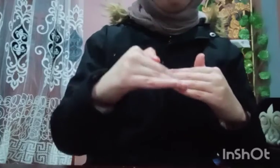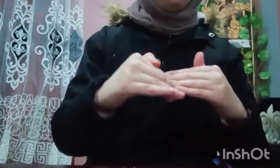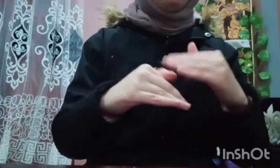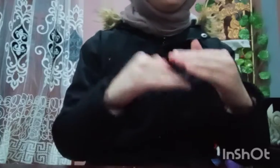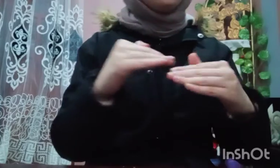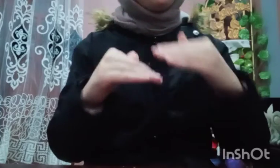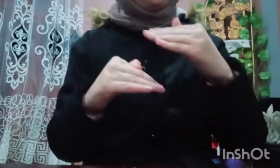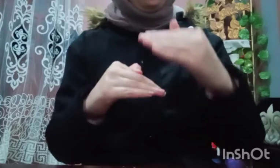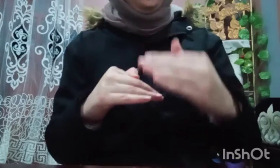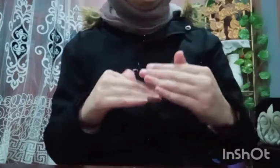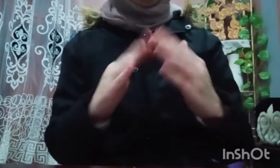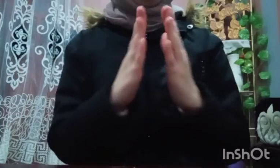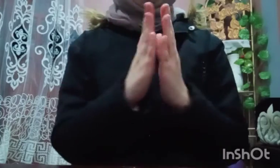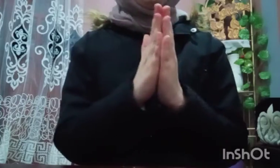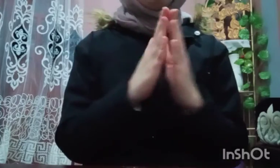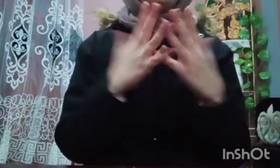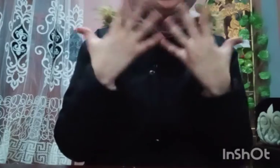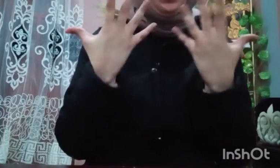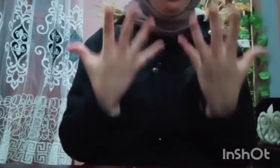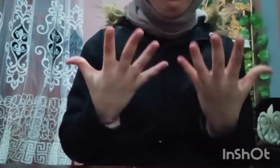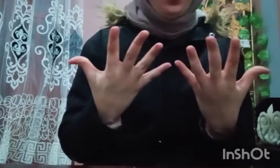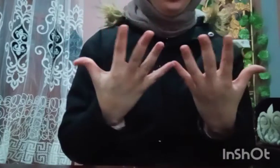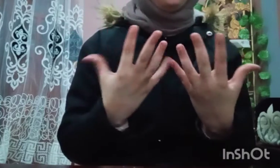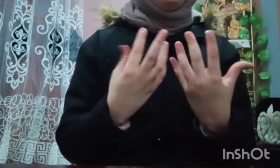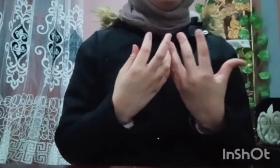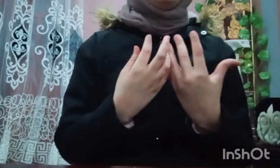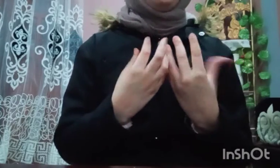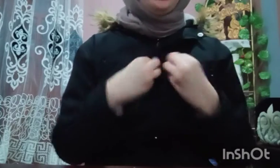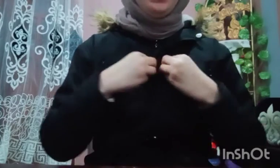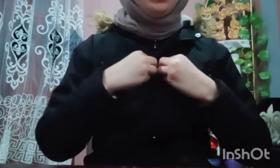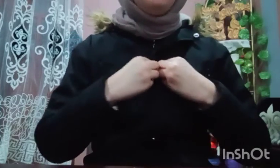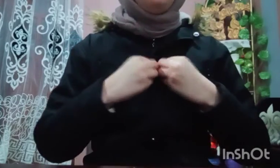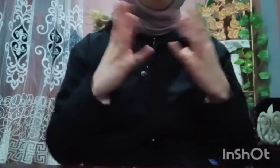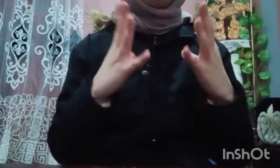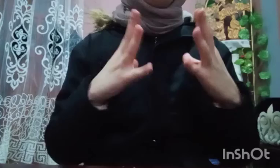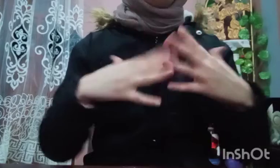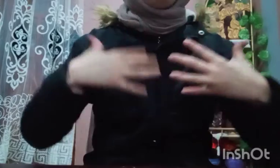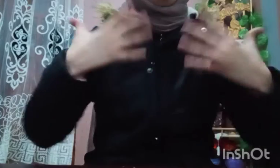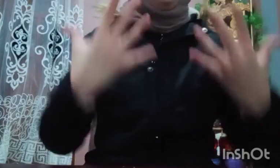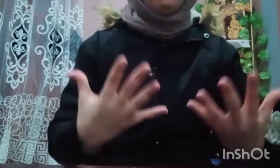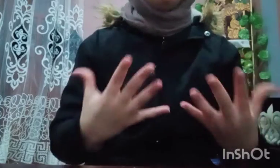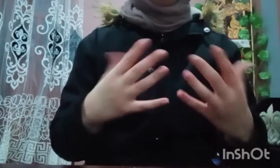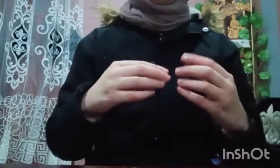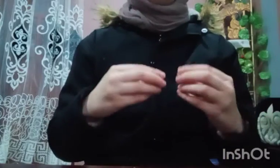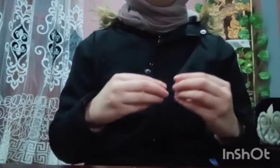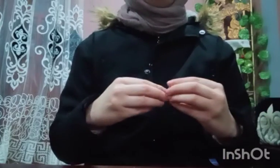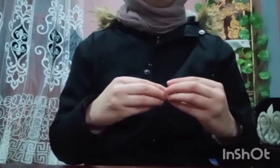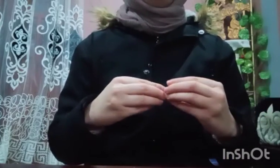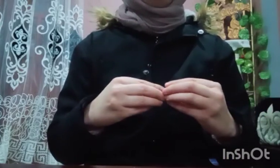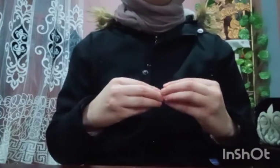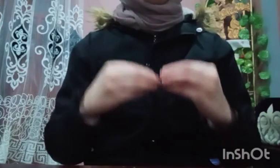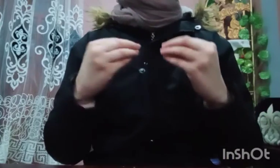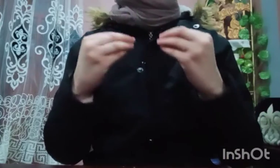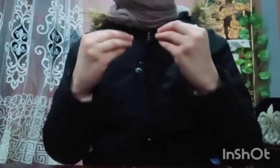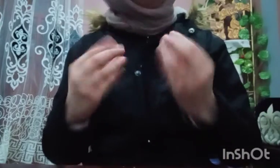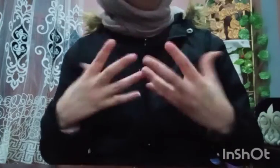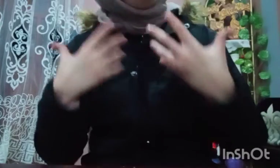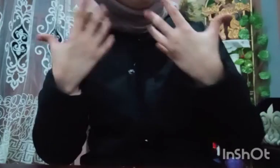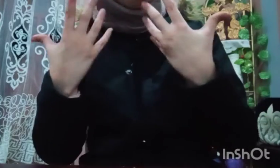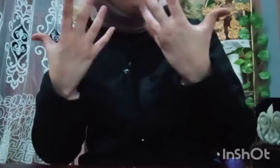اموري فرست روحي انا وش حابه ايه انت وين تشوف روحك فما تقدر تقدم